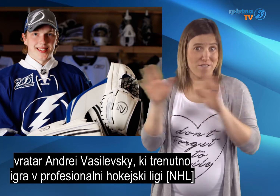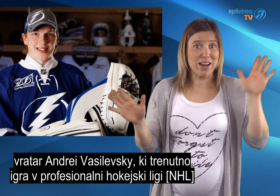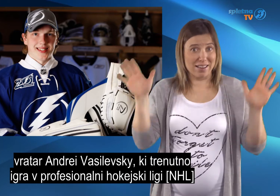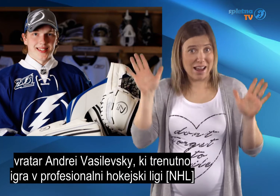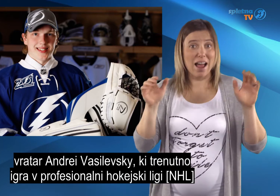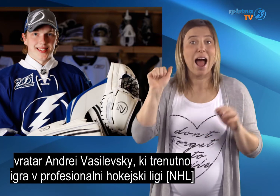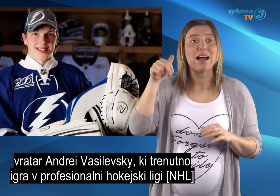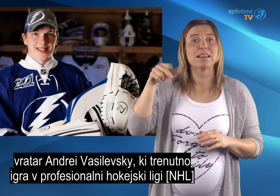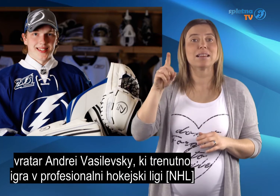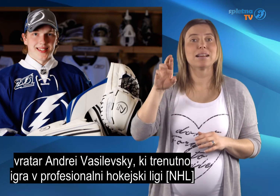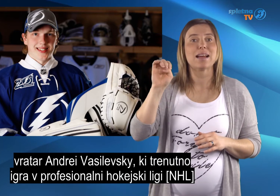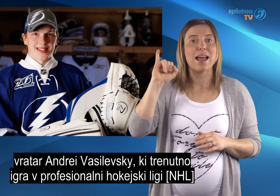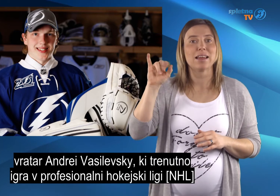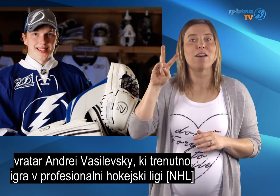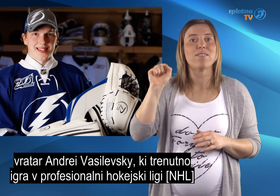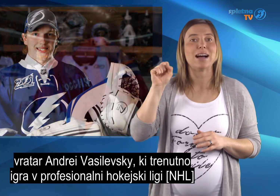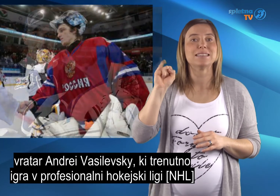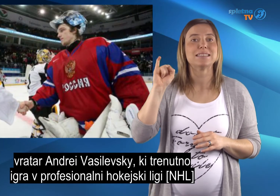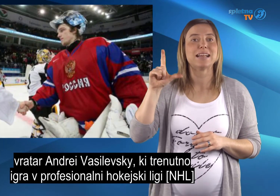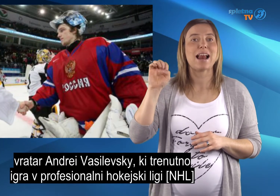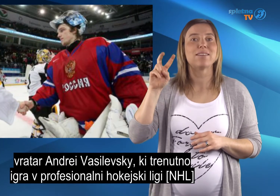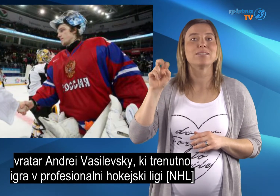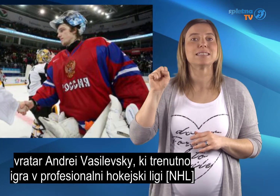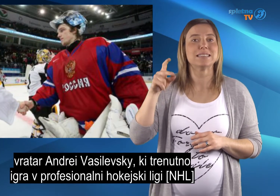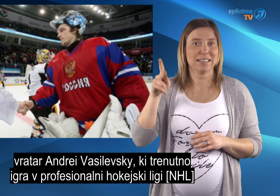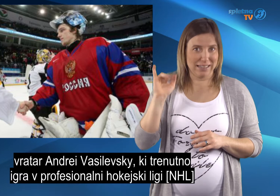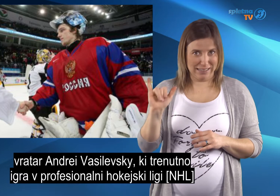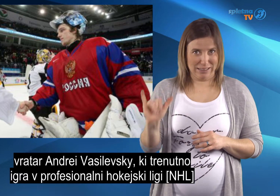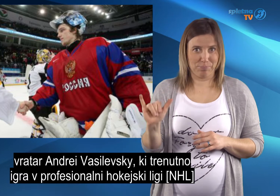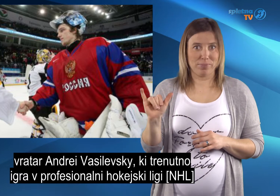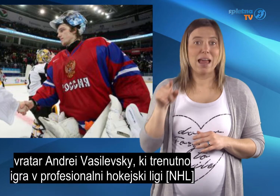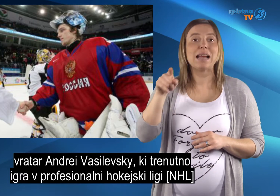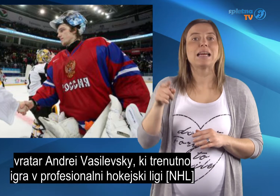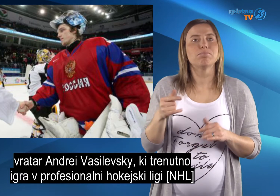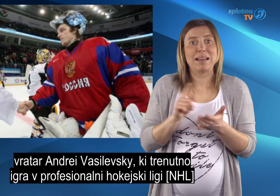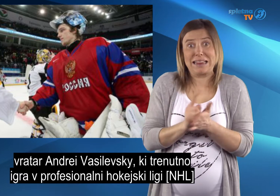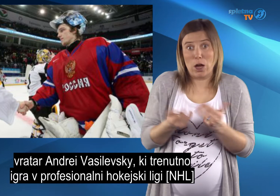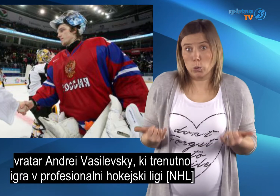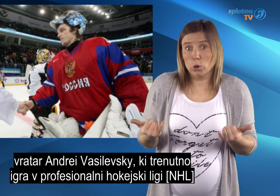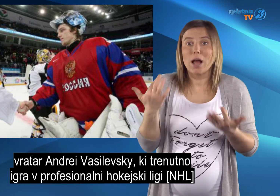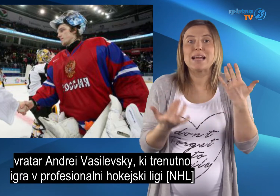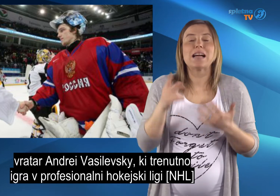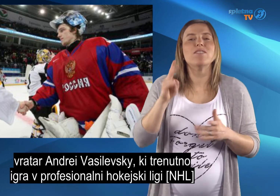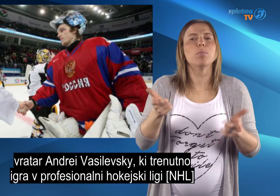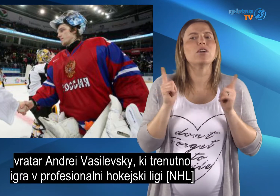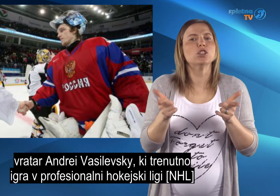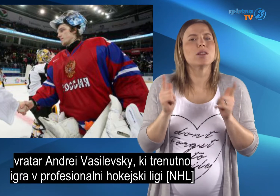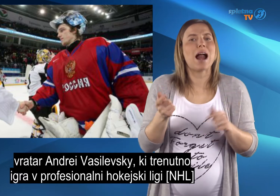Vasiljevski, ki trenutno igra v profesionalni hokejski ligi NHL v klubu Tampa Bay Lightning na